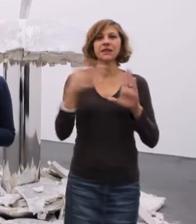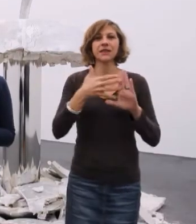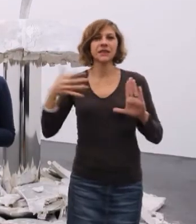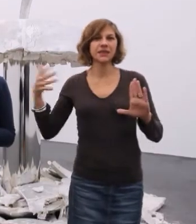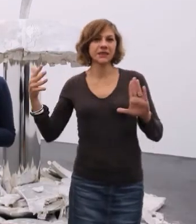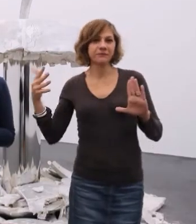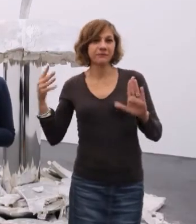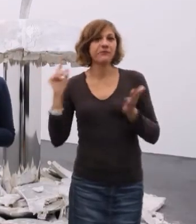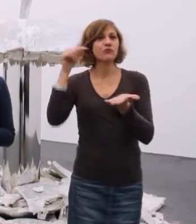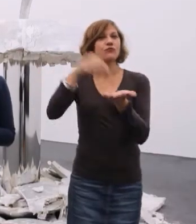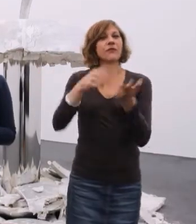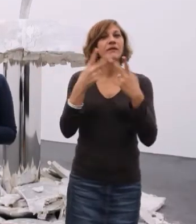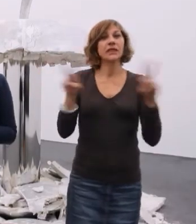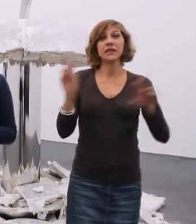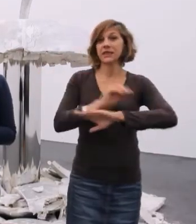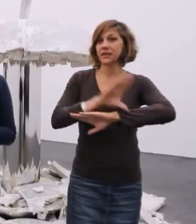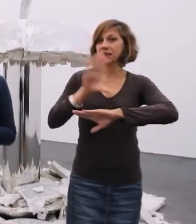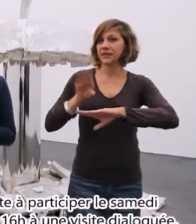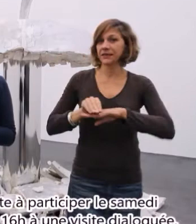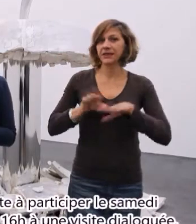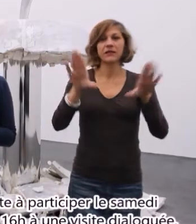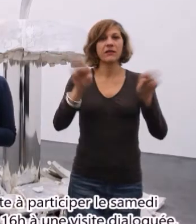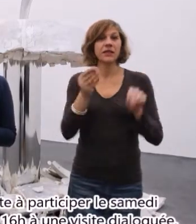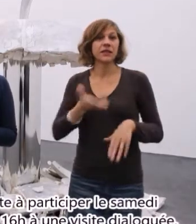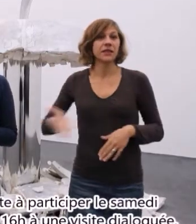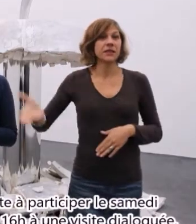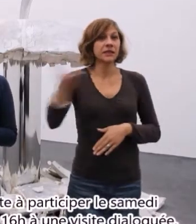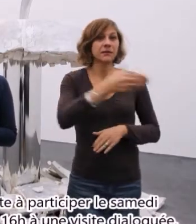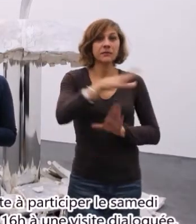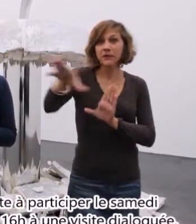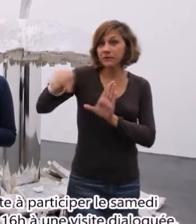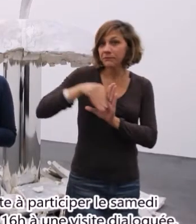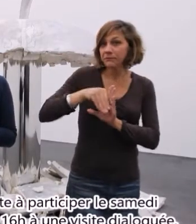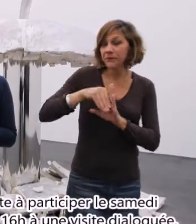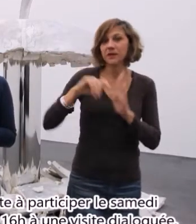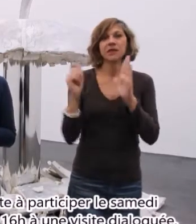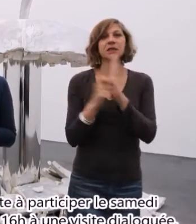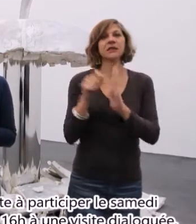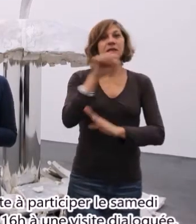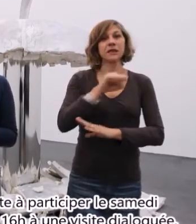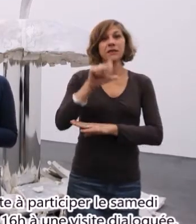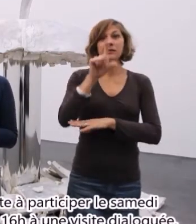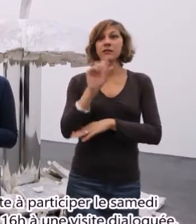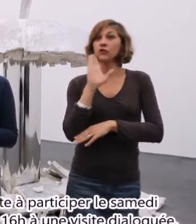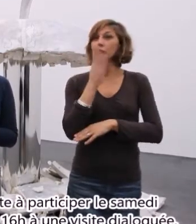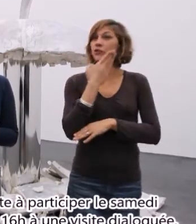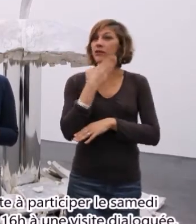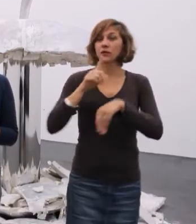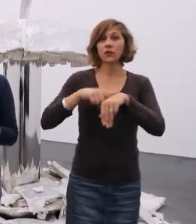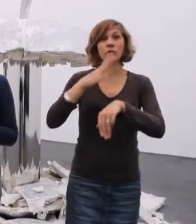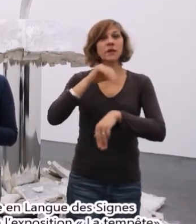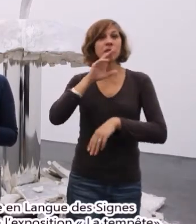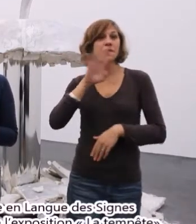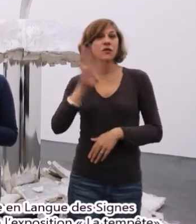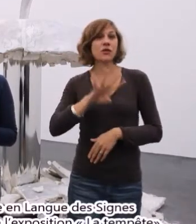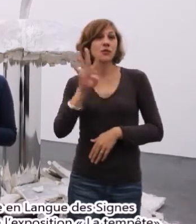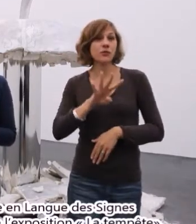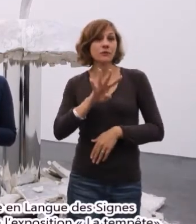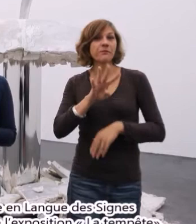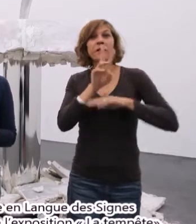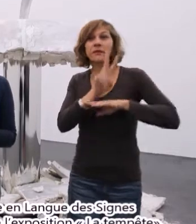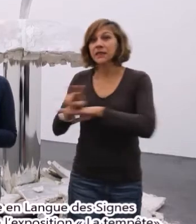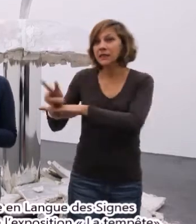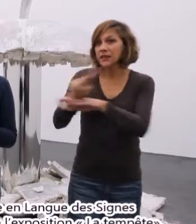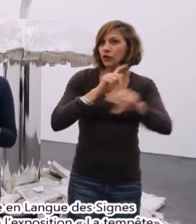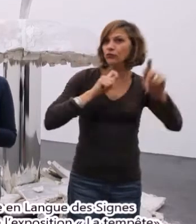Occitanie-Pyrénées-Méditerranée, ACEPT, vous invite à participer le samedi 20 janvier à 16h à une visite